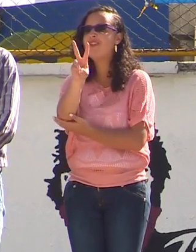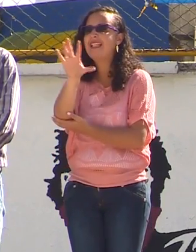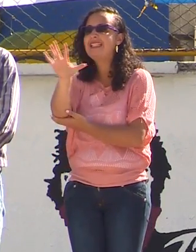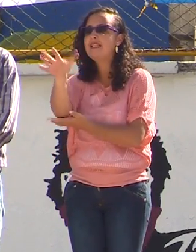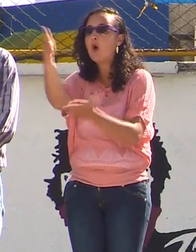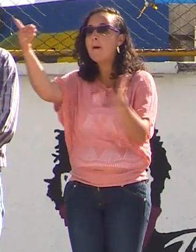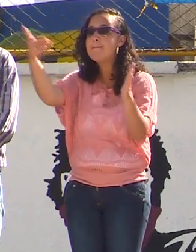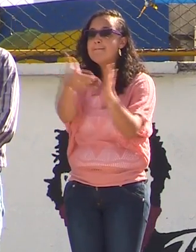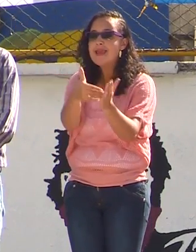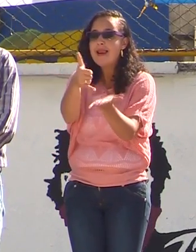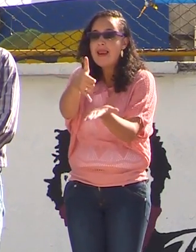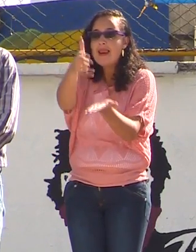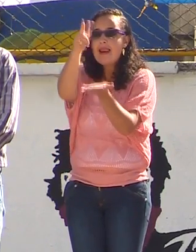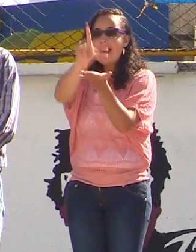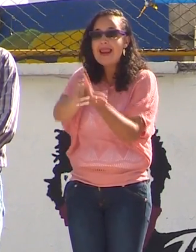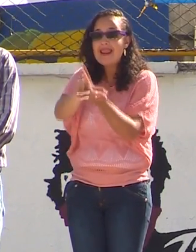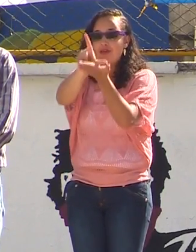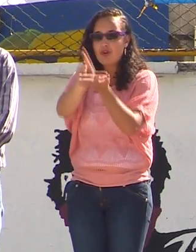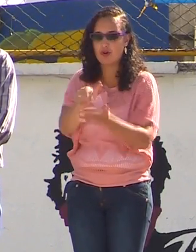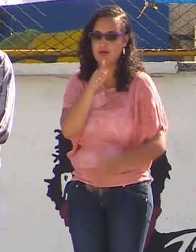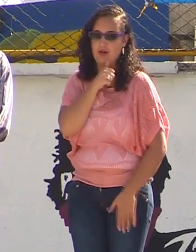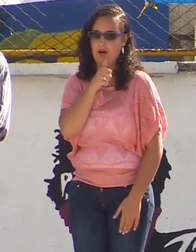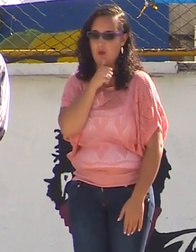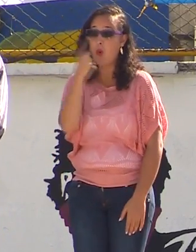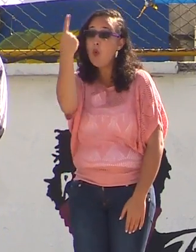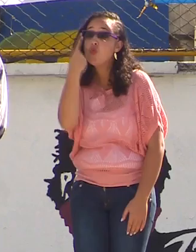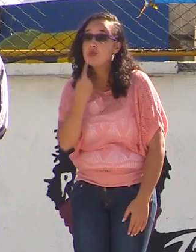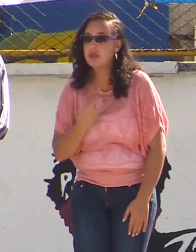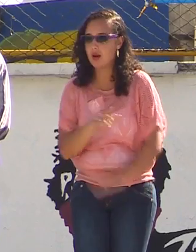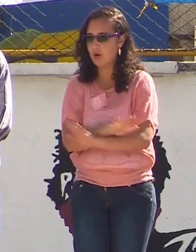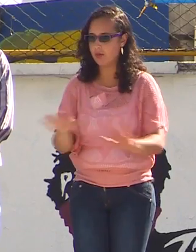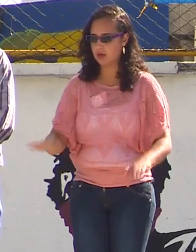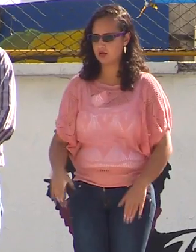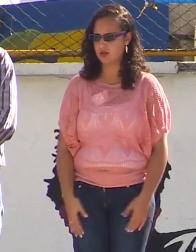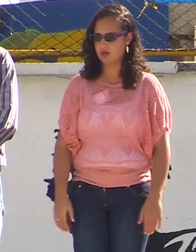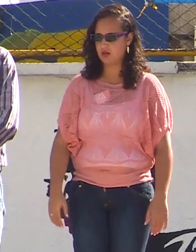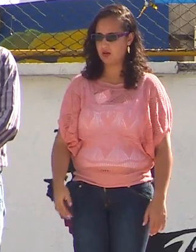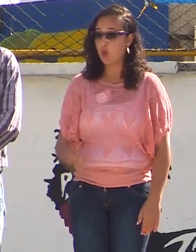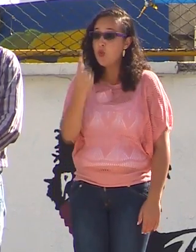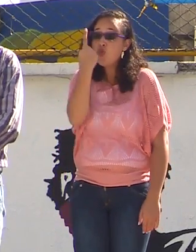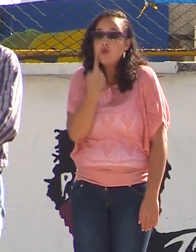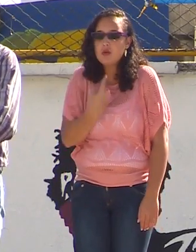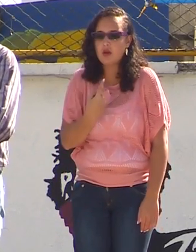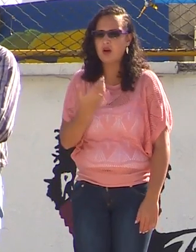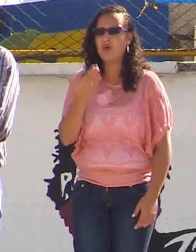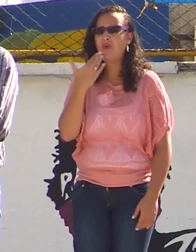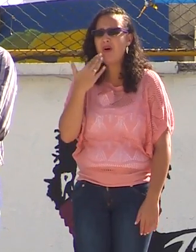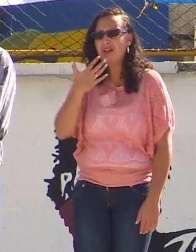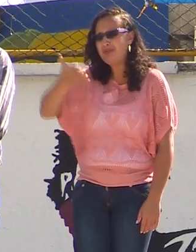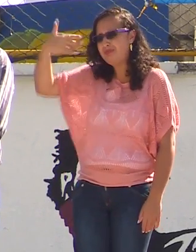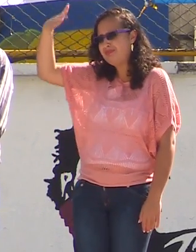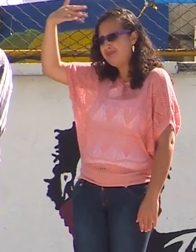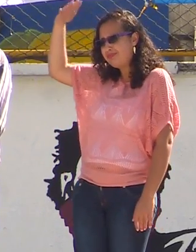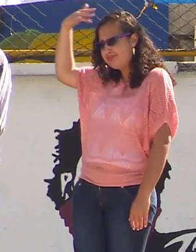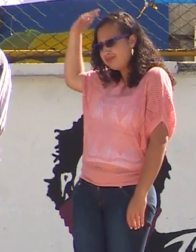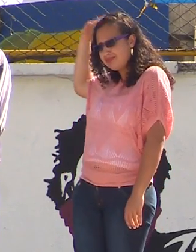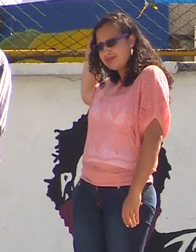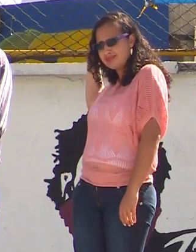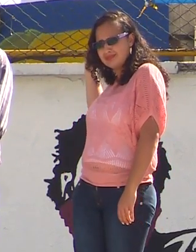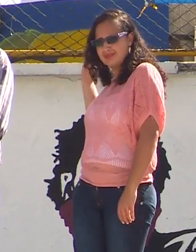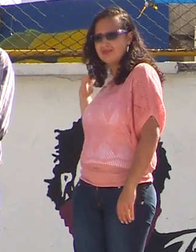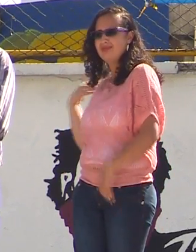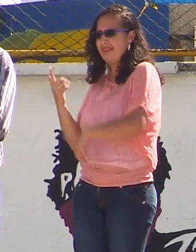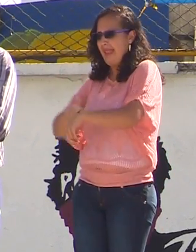día. ¿Desde cuándo? Desde mucho tiempo atrás. En el